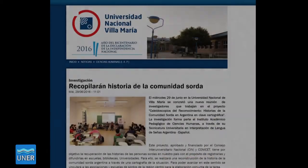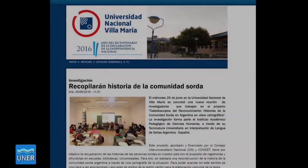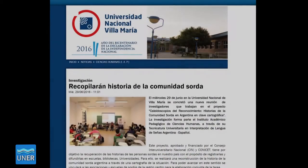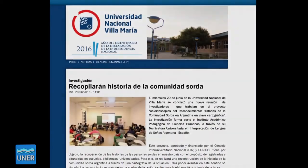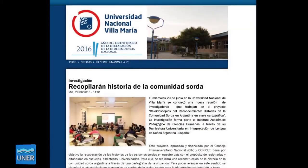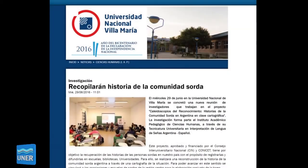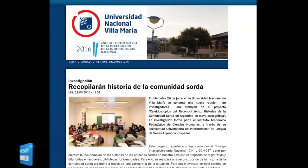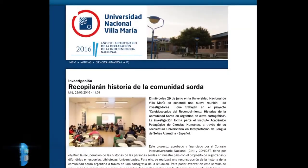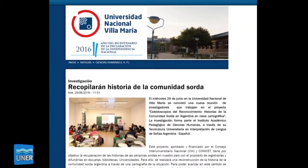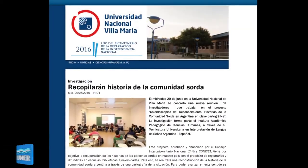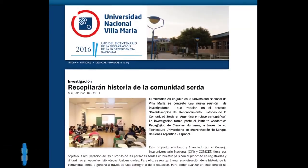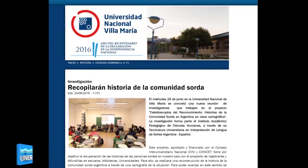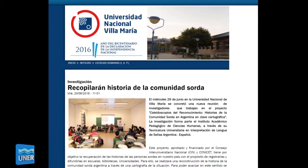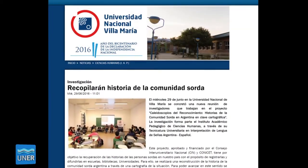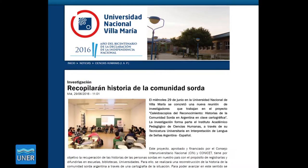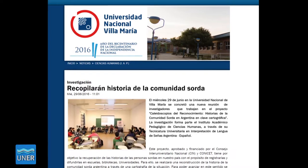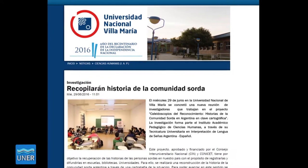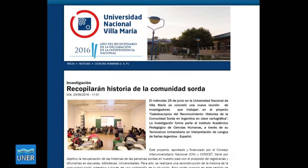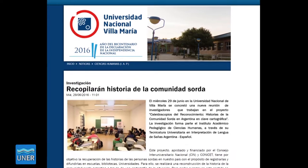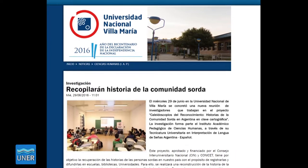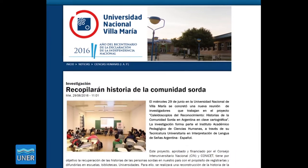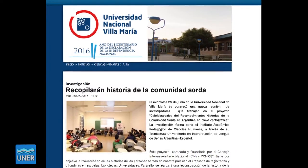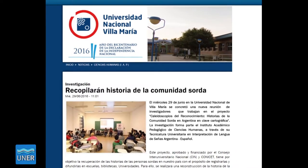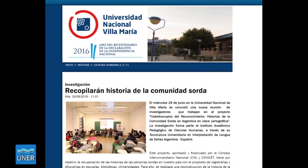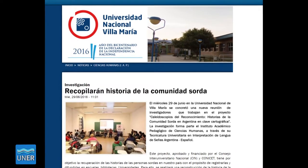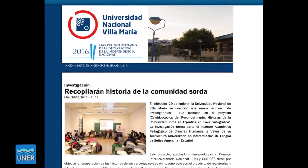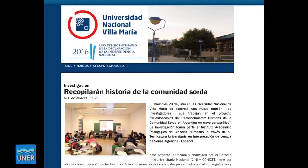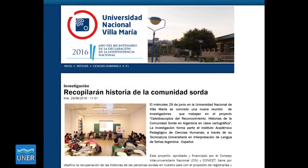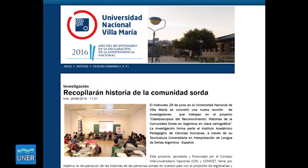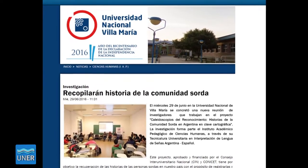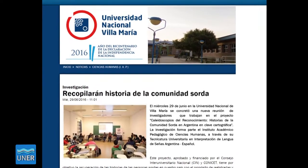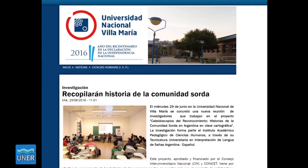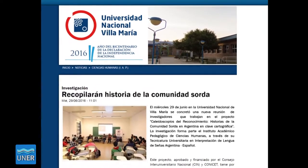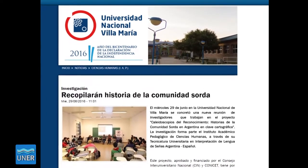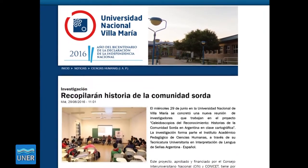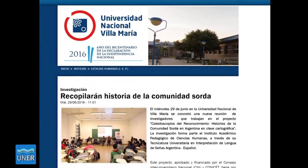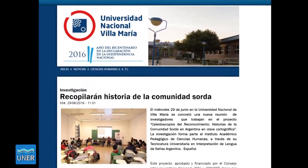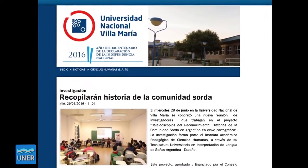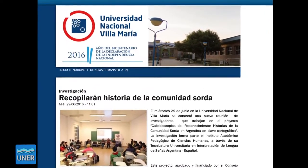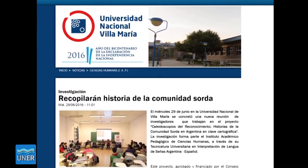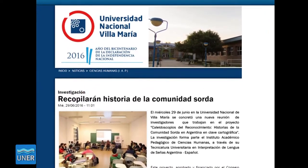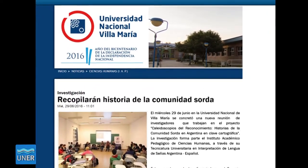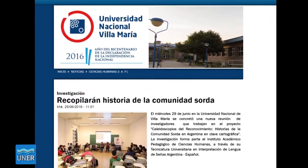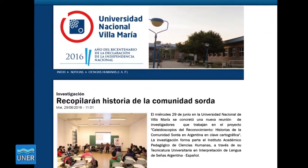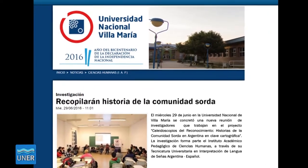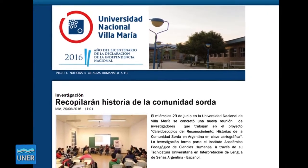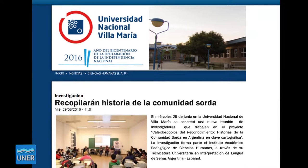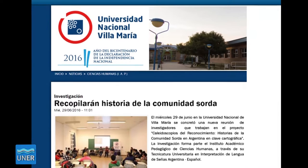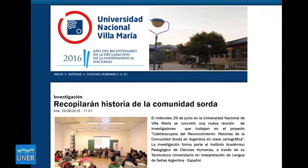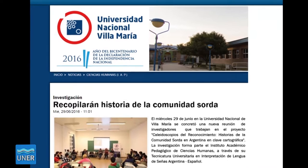una preocupación respecto de aquellas personas sordas viejas que se empezaban a morir y que junto con ellas se